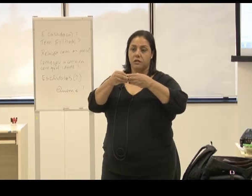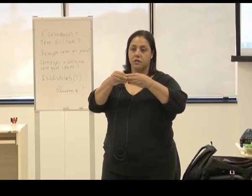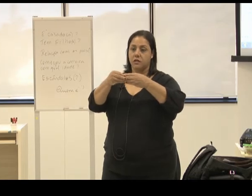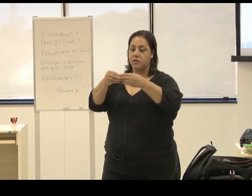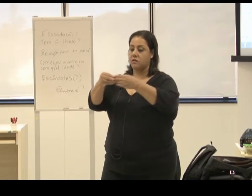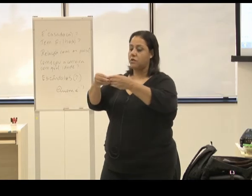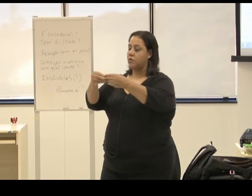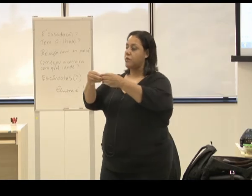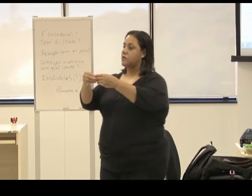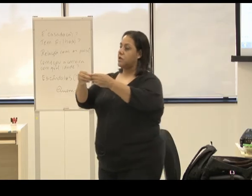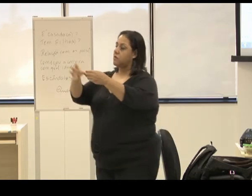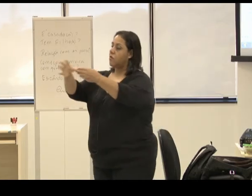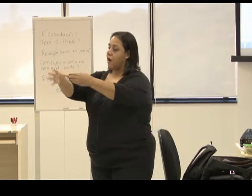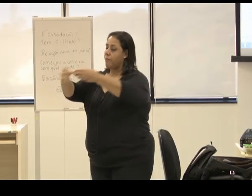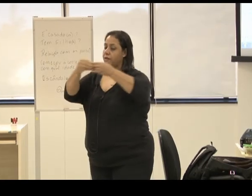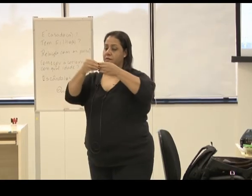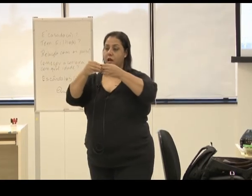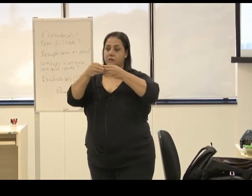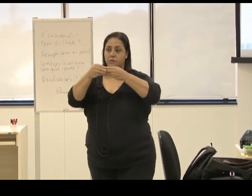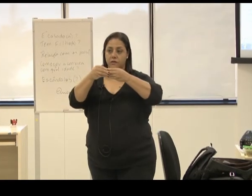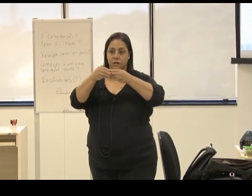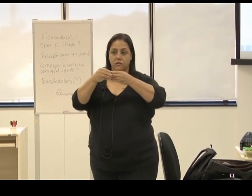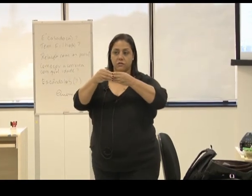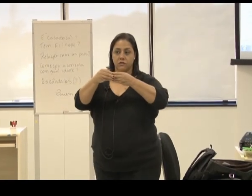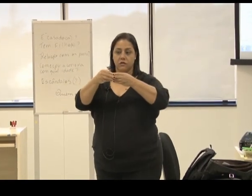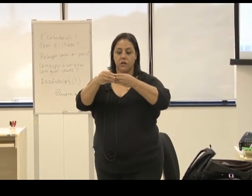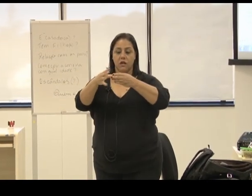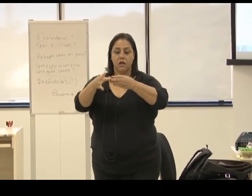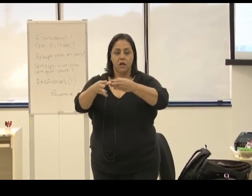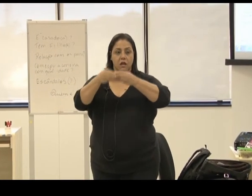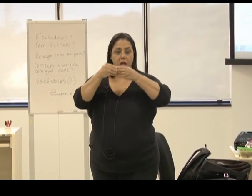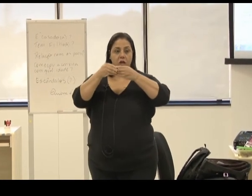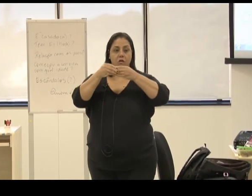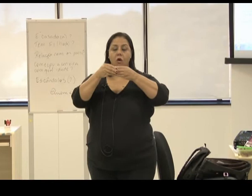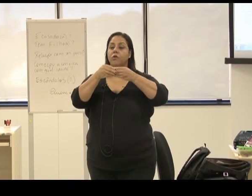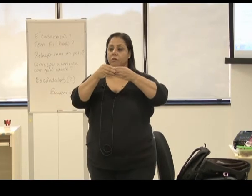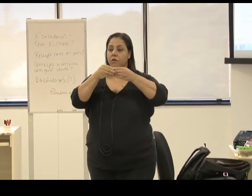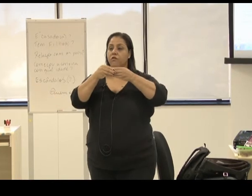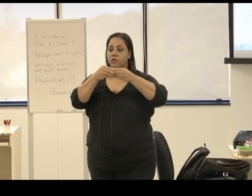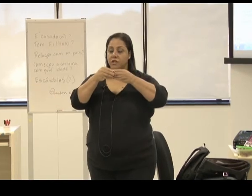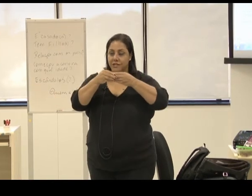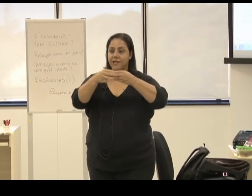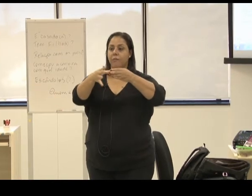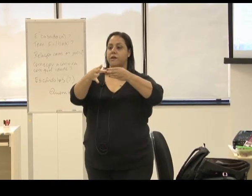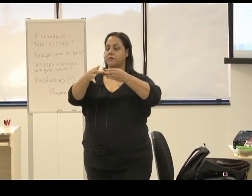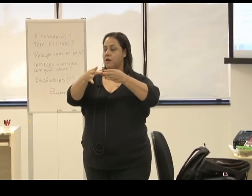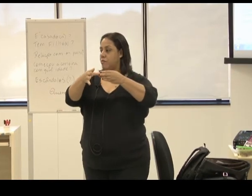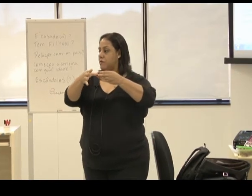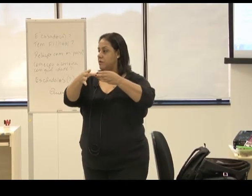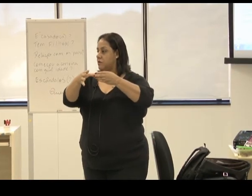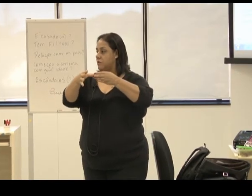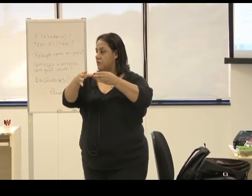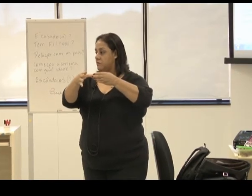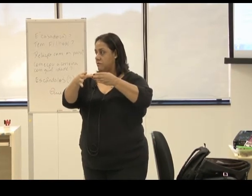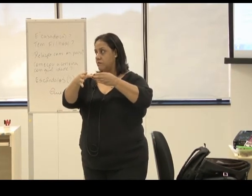Então, eu tenho um processo, eu vou apensar esse processo. Como também eu vou desapensar o processo,